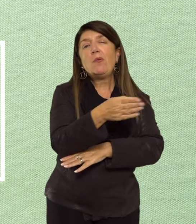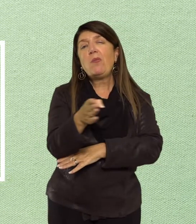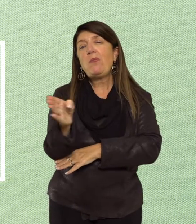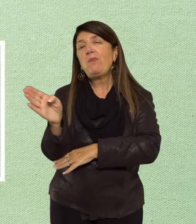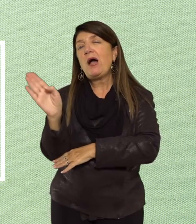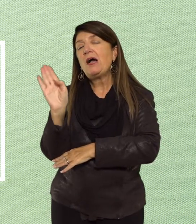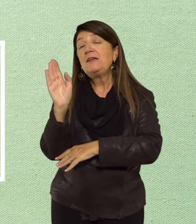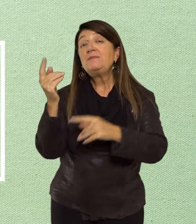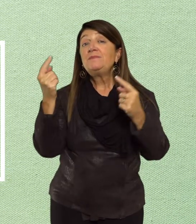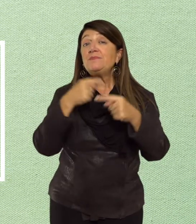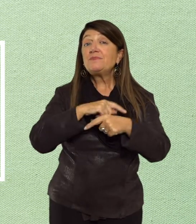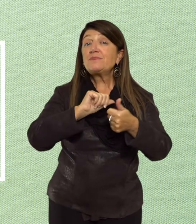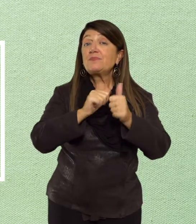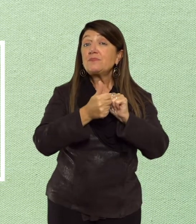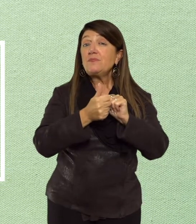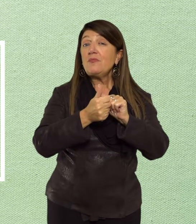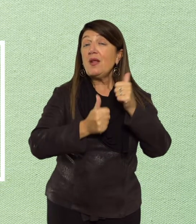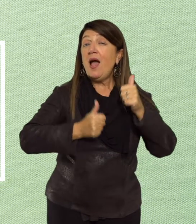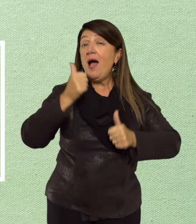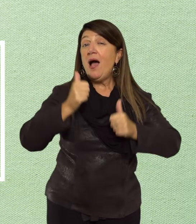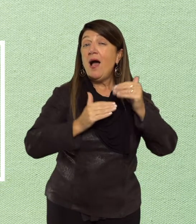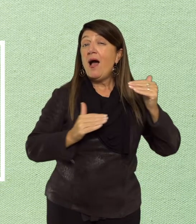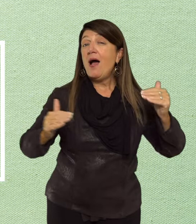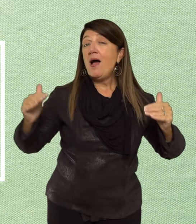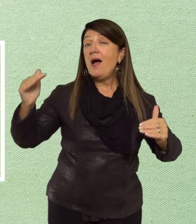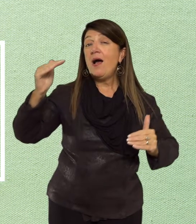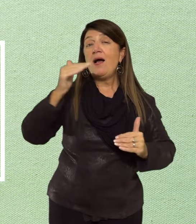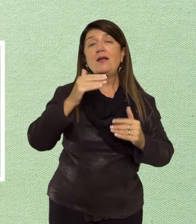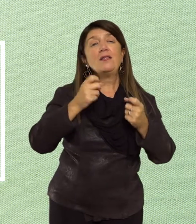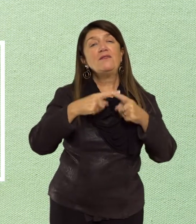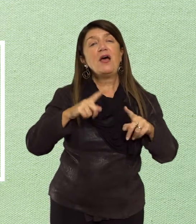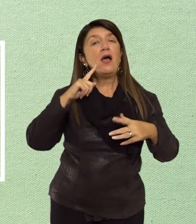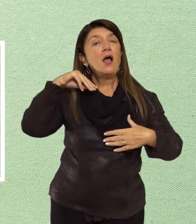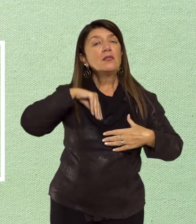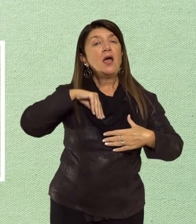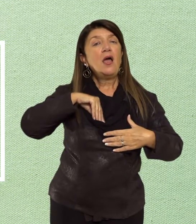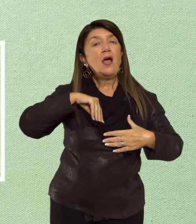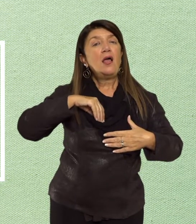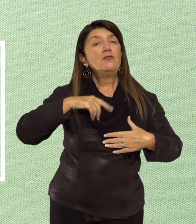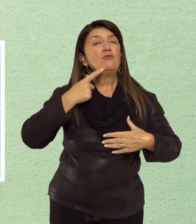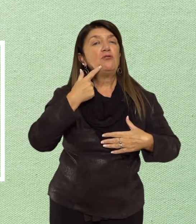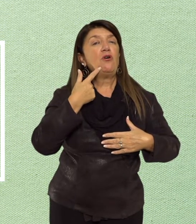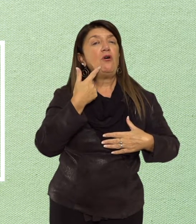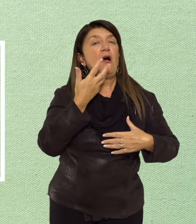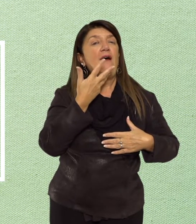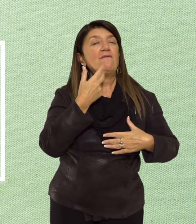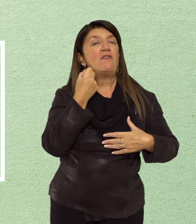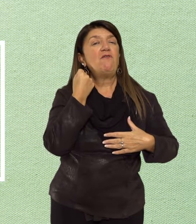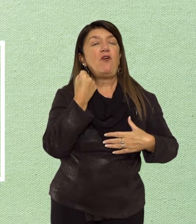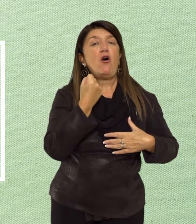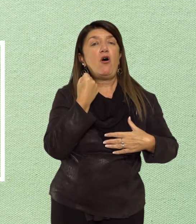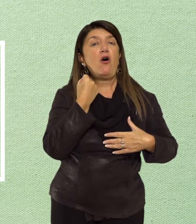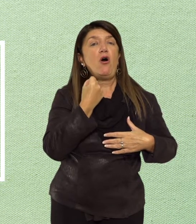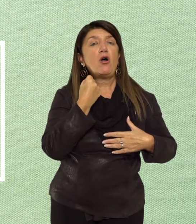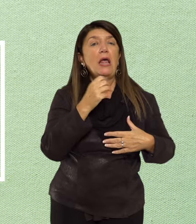livello agonistico secondo me è una cosa diversa, devi avere un po' una vocazione perché tanti ci provano, però poi anche